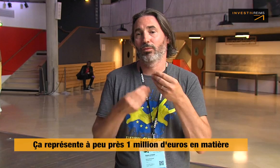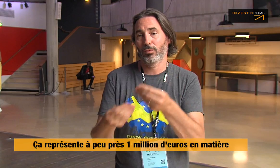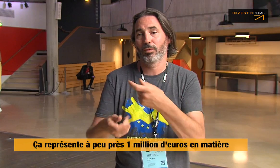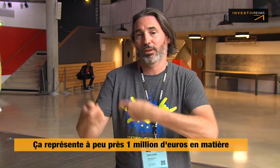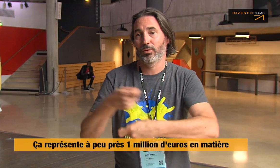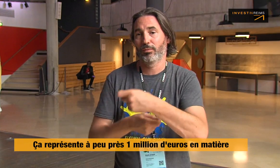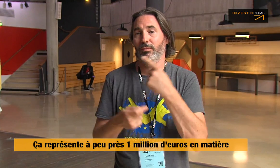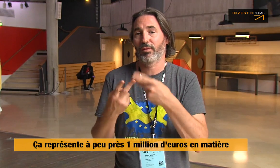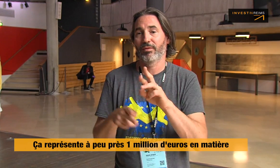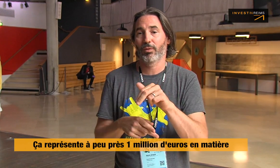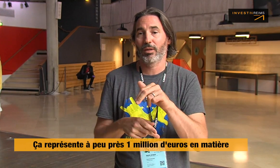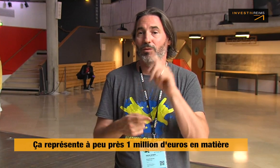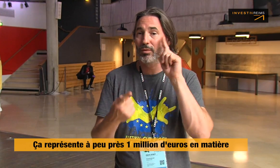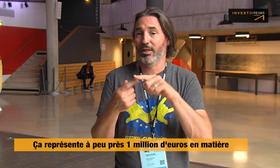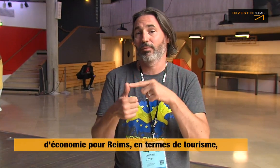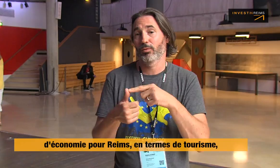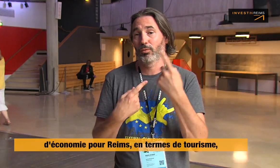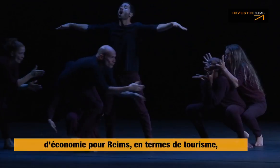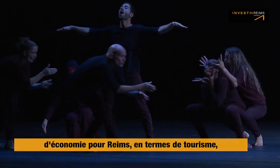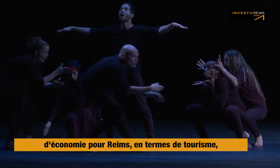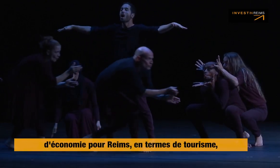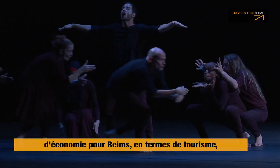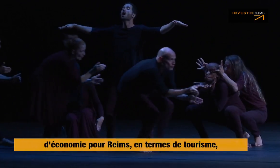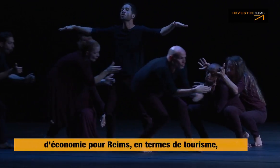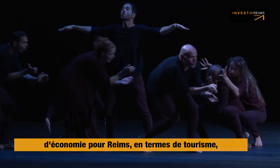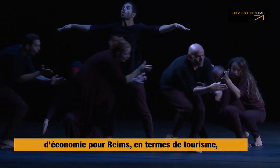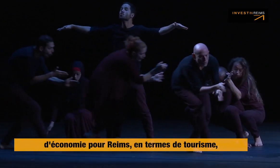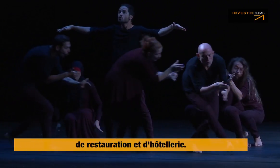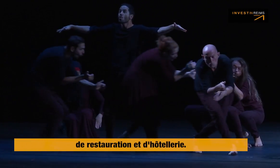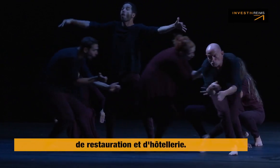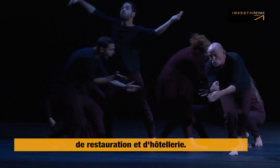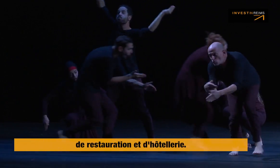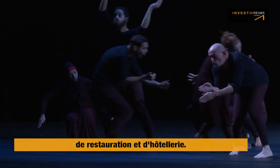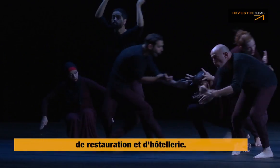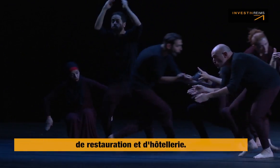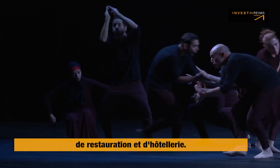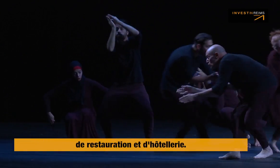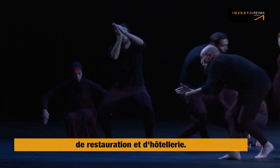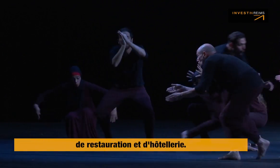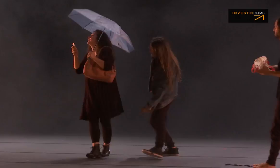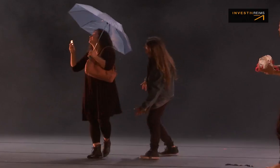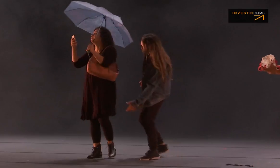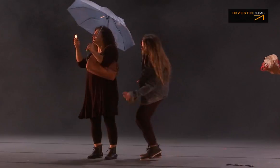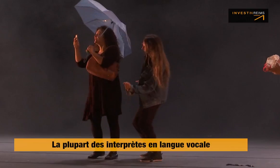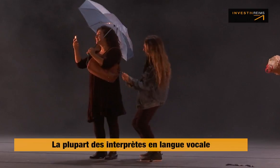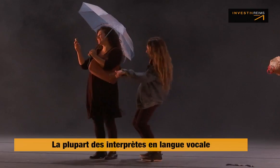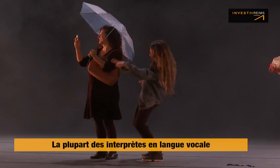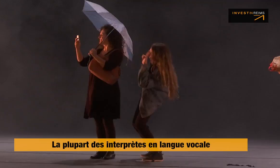en matière d'économie pour Reims, en termes de tourisme, de restauration et d'hôtellerie. La plupart des interprètes en langue